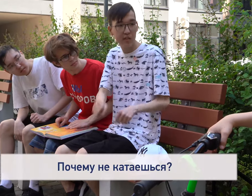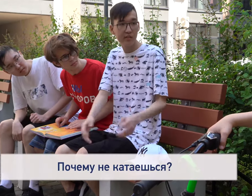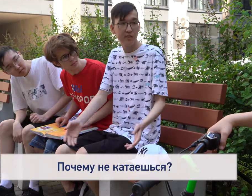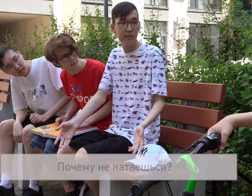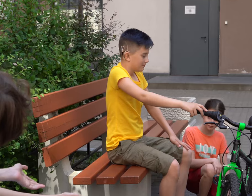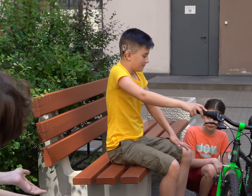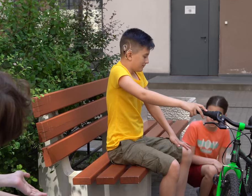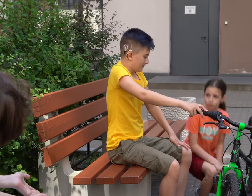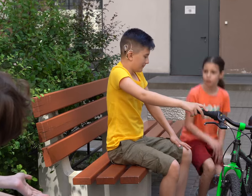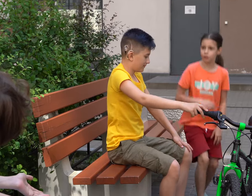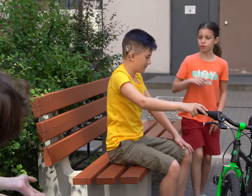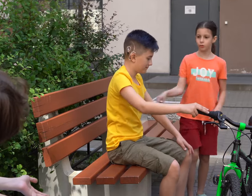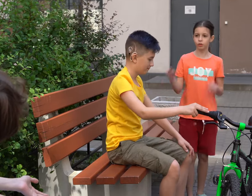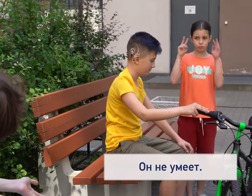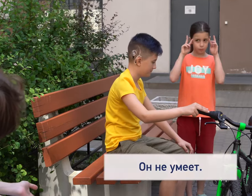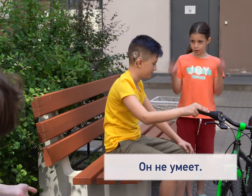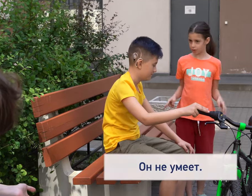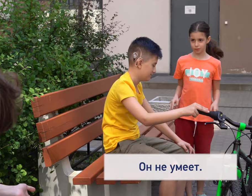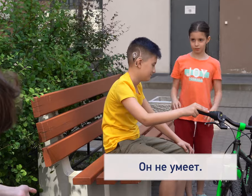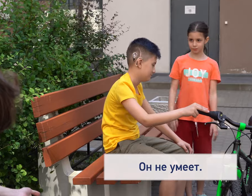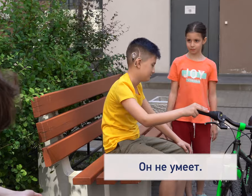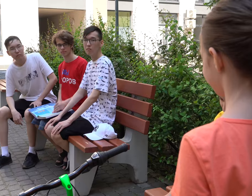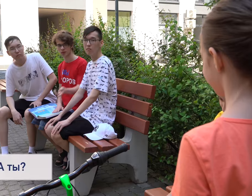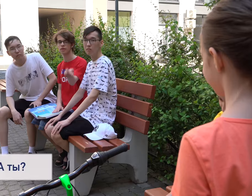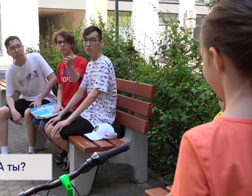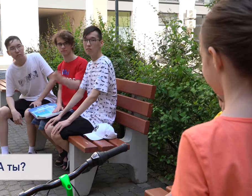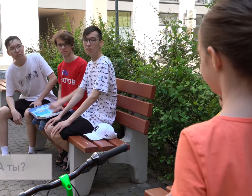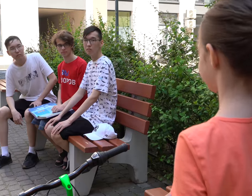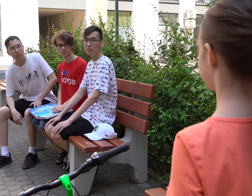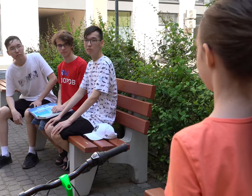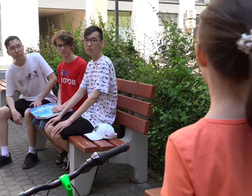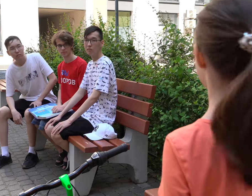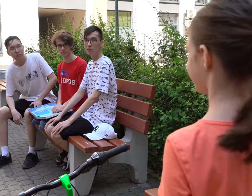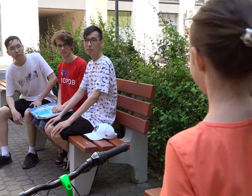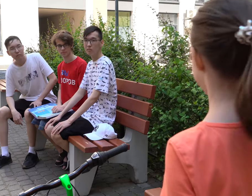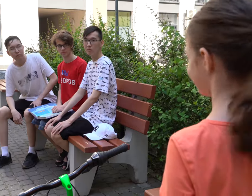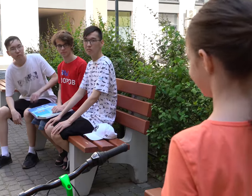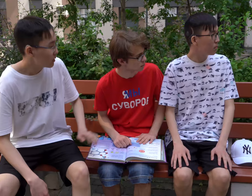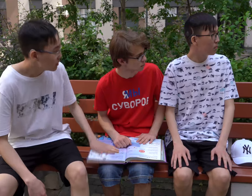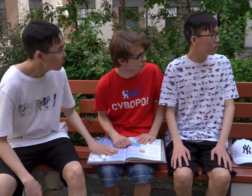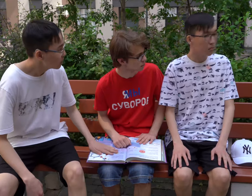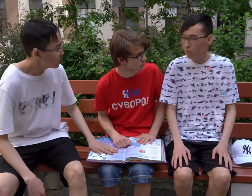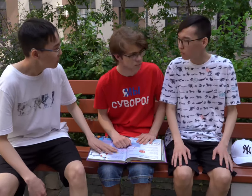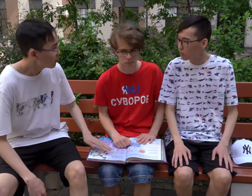Почему не катаешься? Он не умеет. А ты?